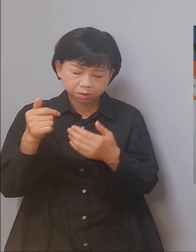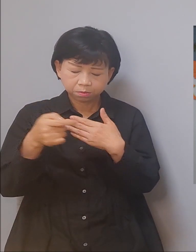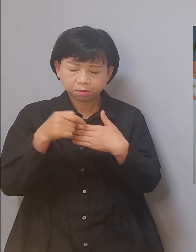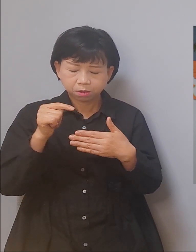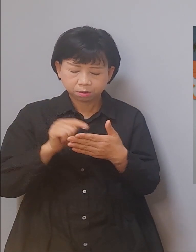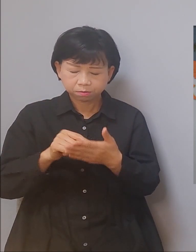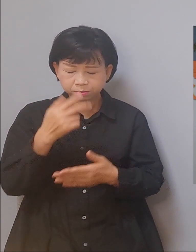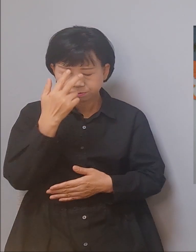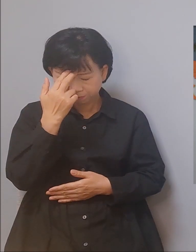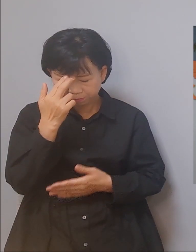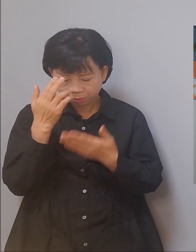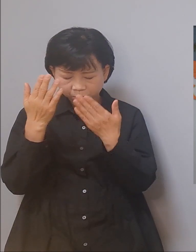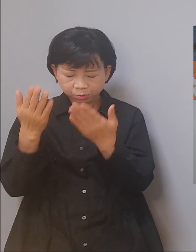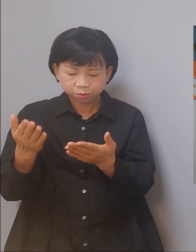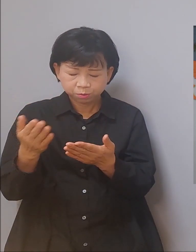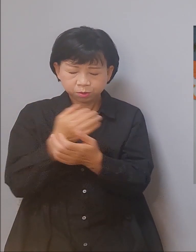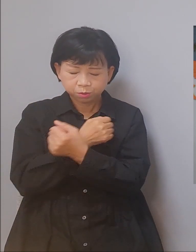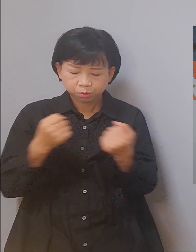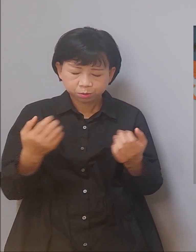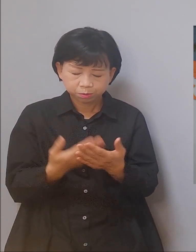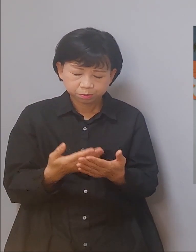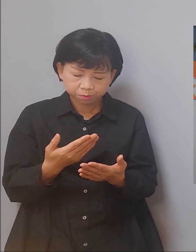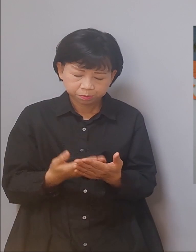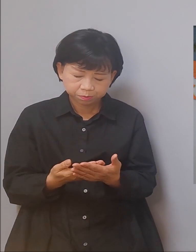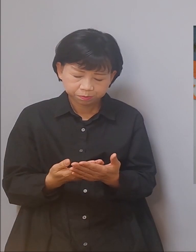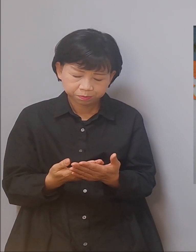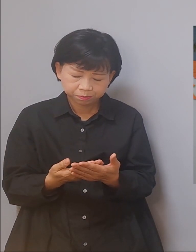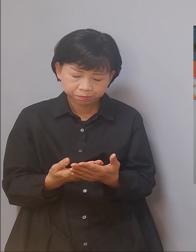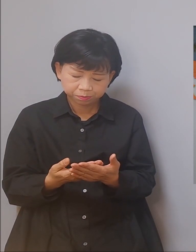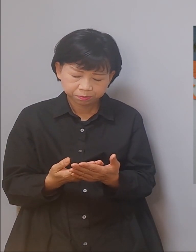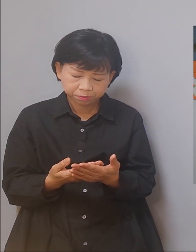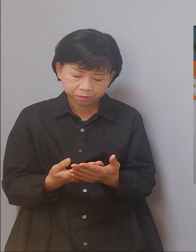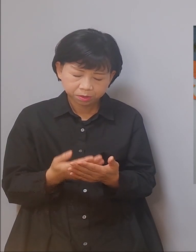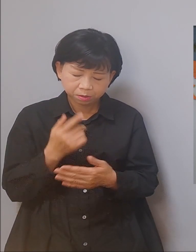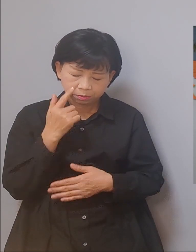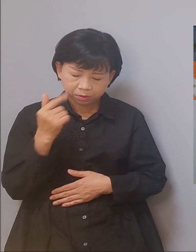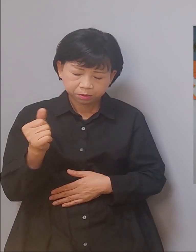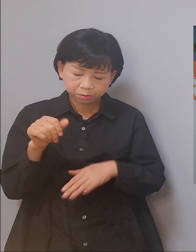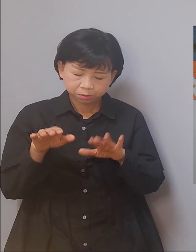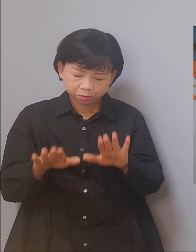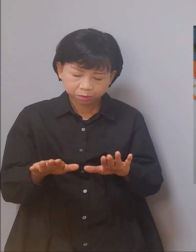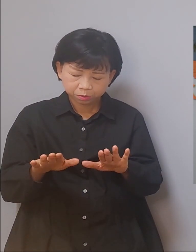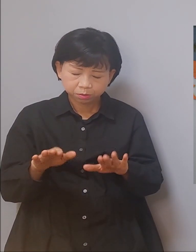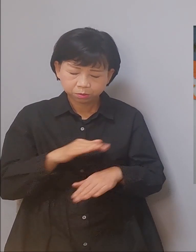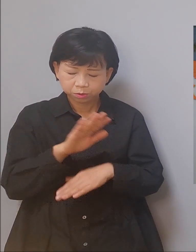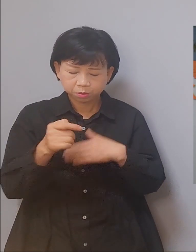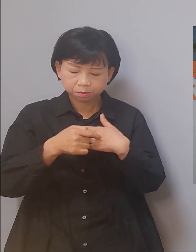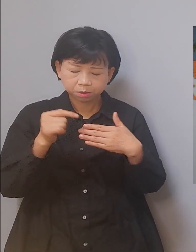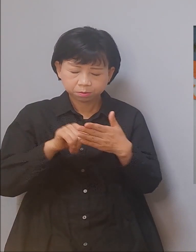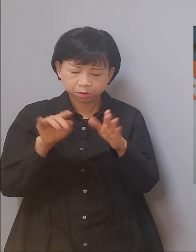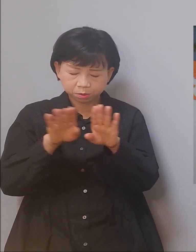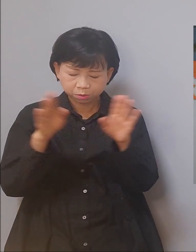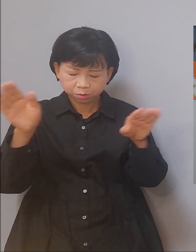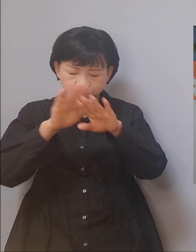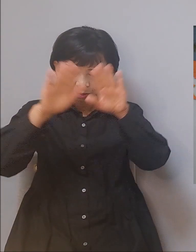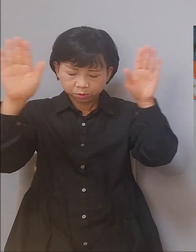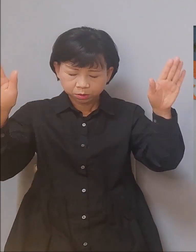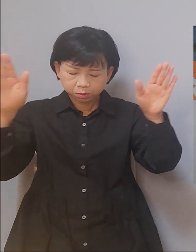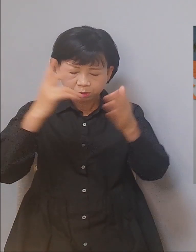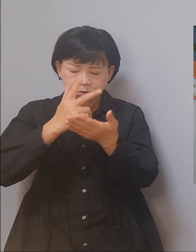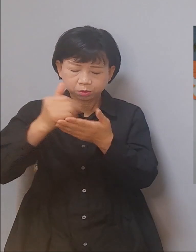마음을 근심케 함을 주님 용서하여 주시옵소서. 아버지, 오늘도 우리의 마음을 열고 두 손 들고 주님